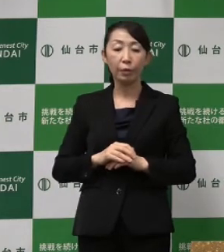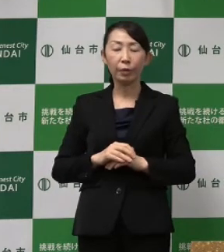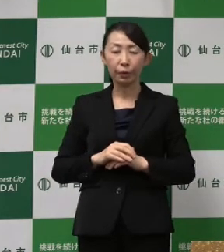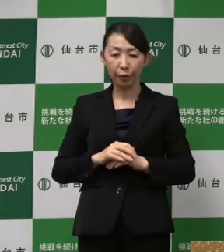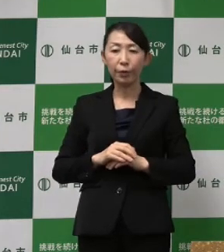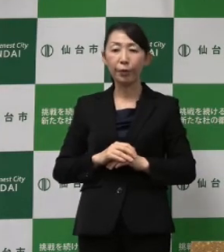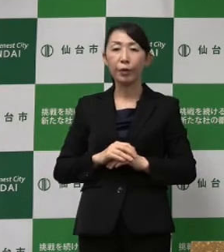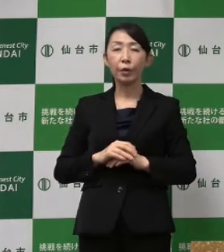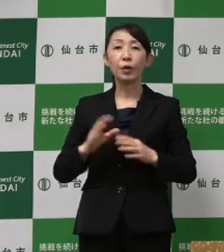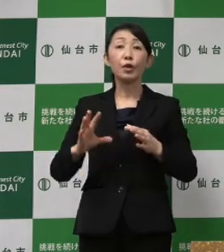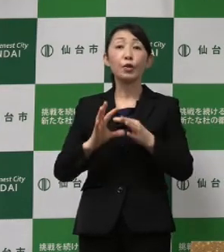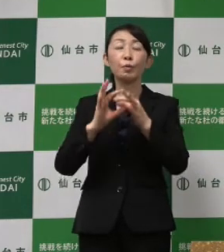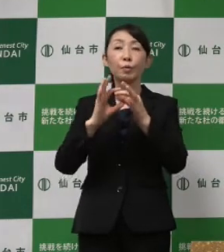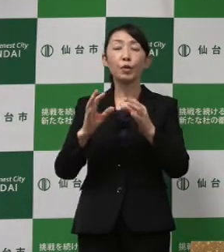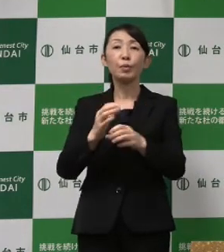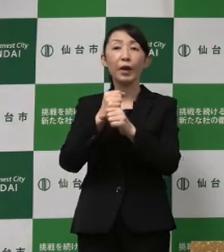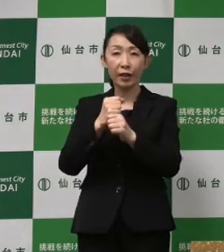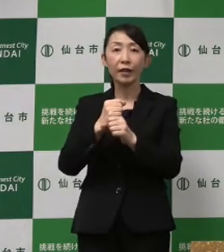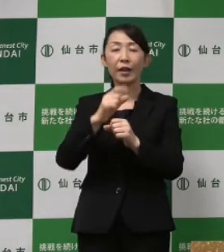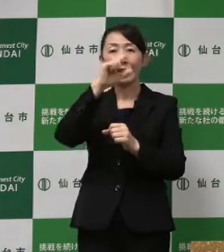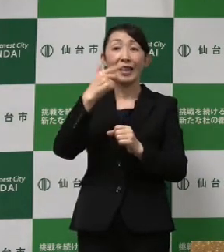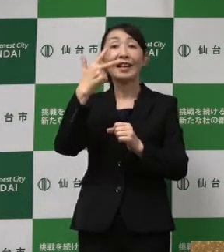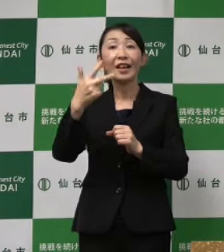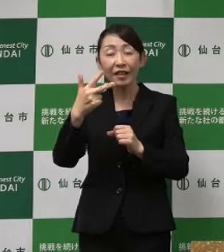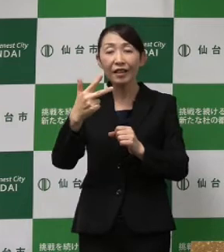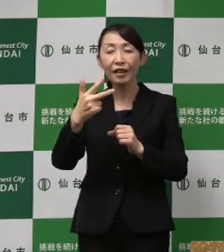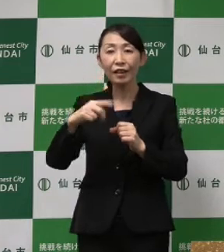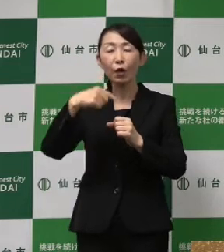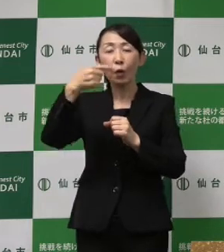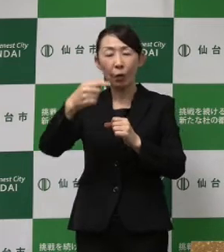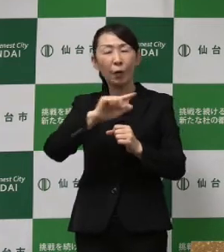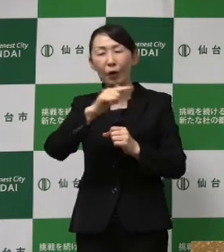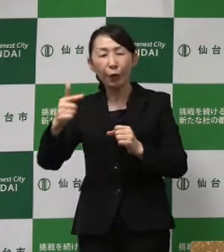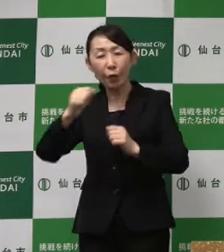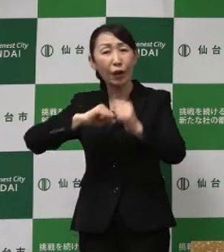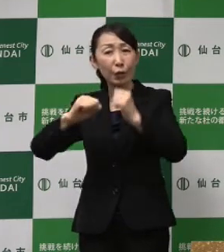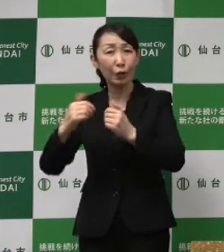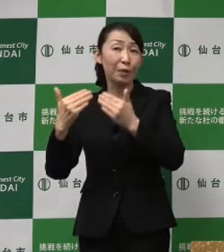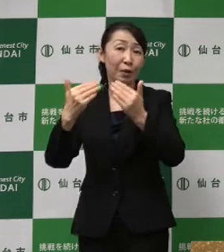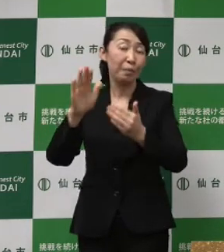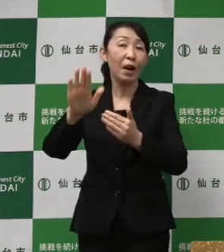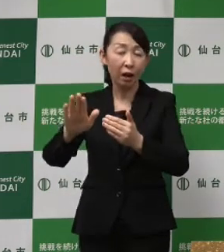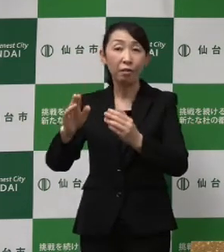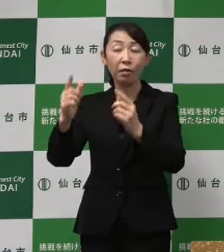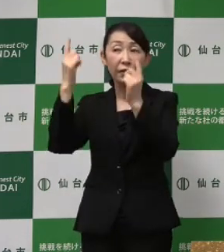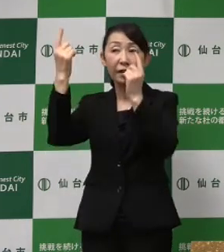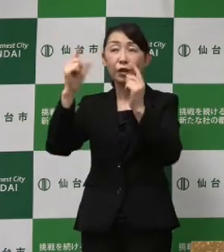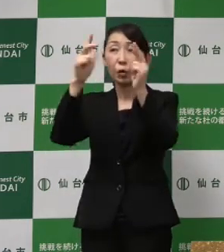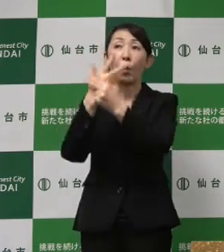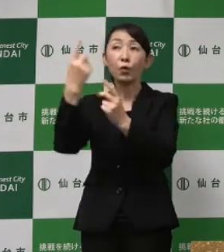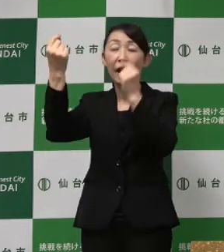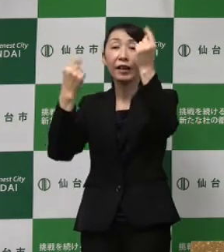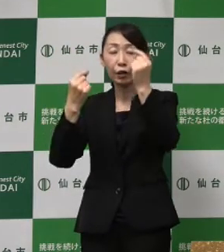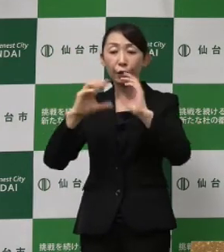ロステック事業ですとかスーパーシティ構想ですとか、それからまた次世代放射光施設、東北大学や国